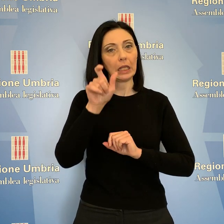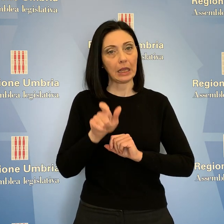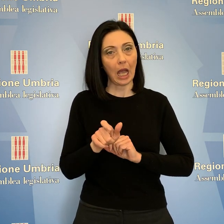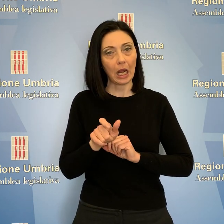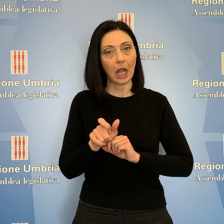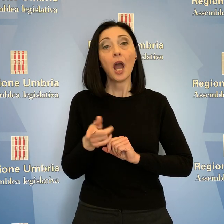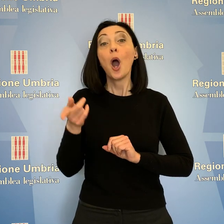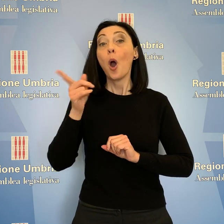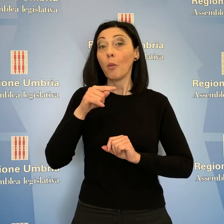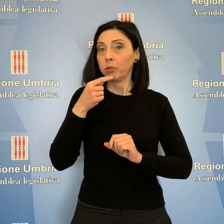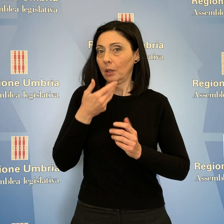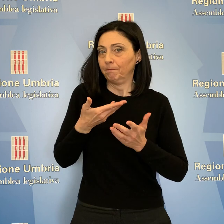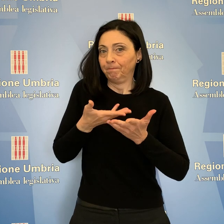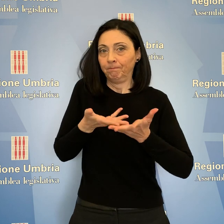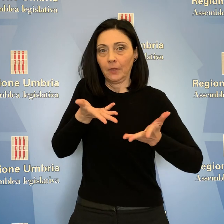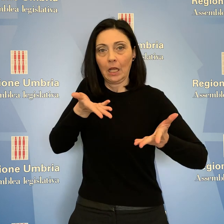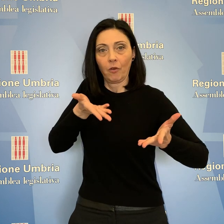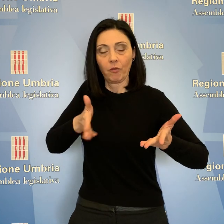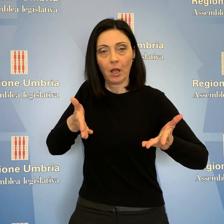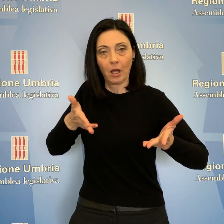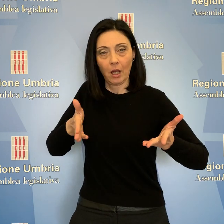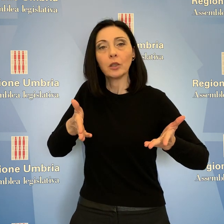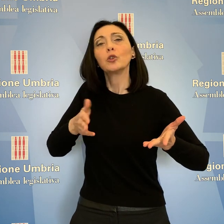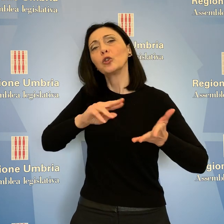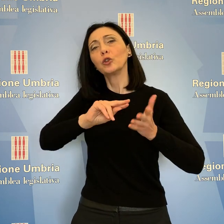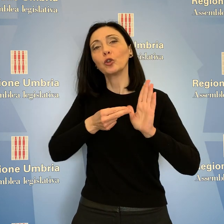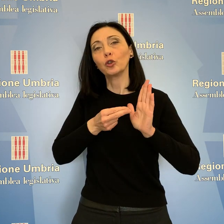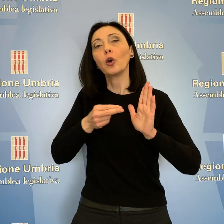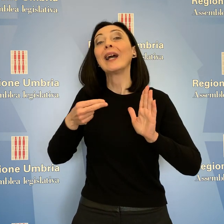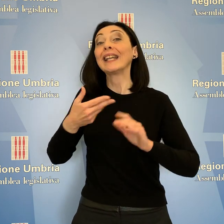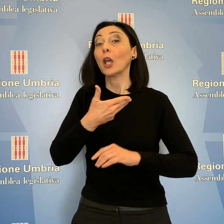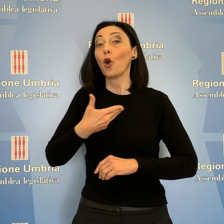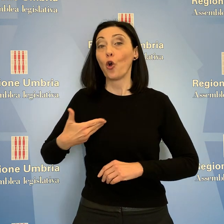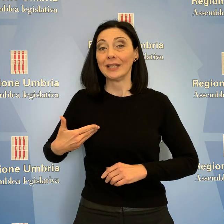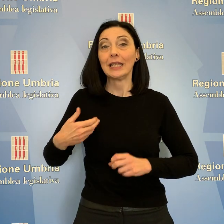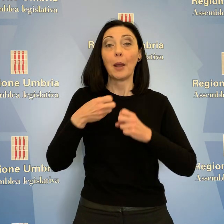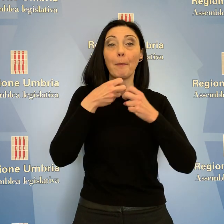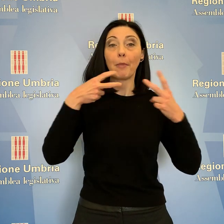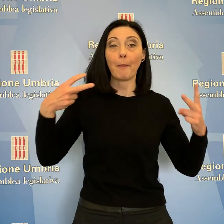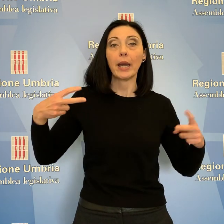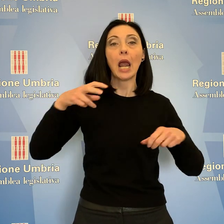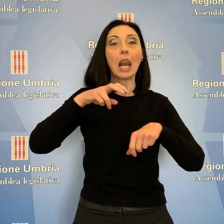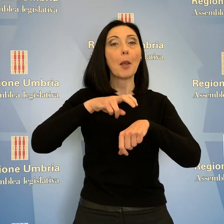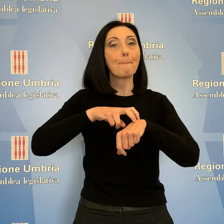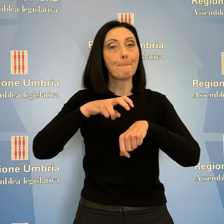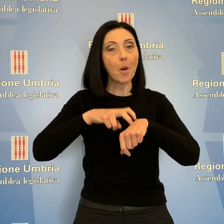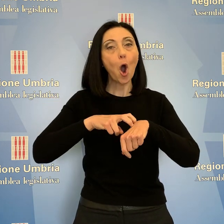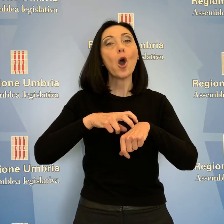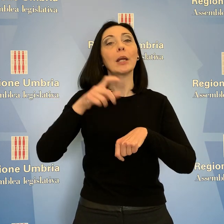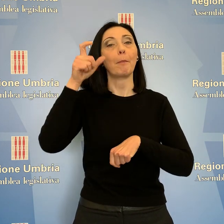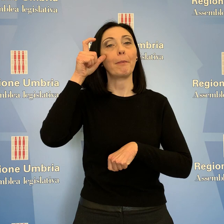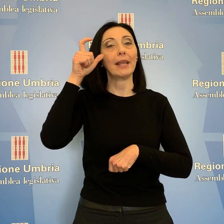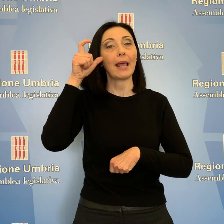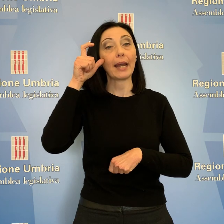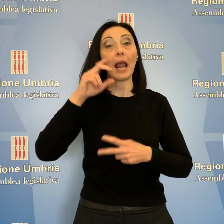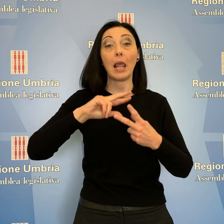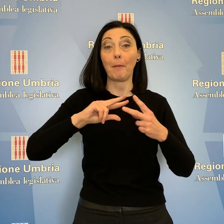'Italia, cui si sono aggiunti, dopo averla emendata, anche i consiglieri Fabio Paparelli, Tommaso Bori, Michele Bettarelli e Simona Meloni del